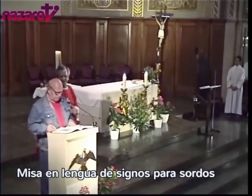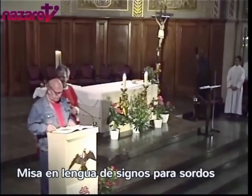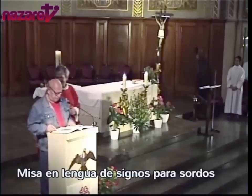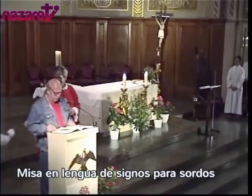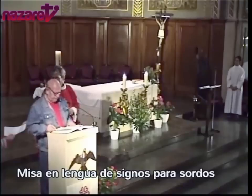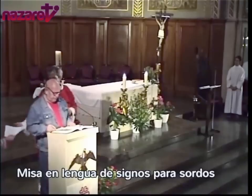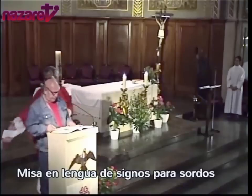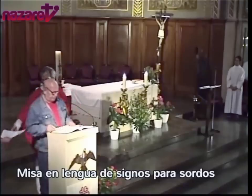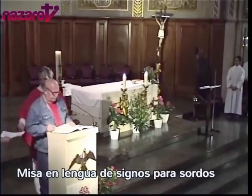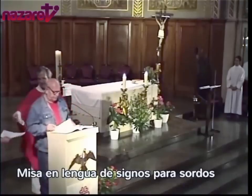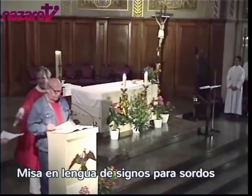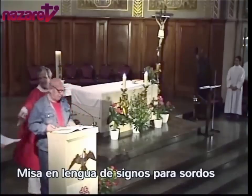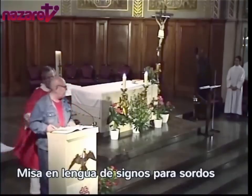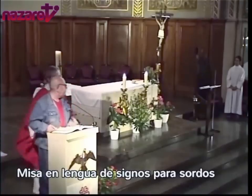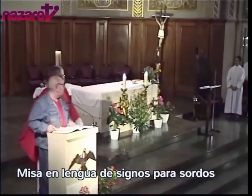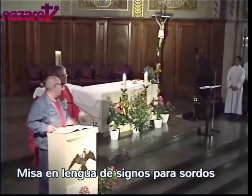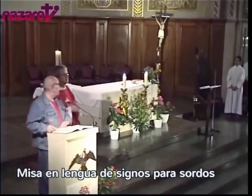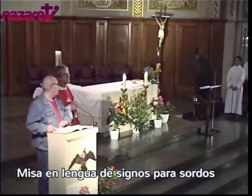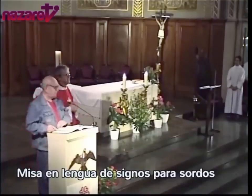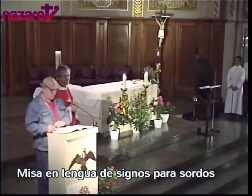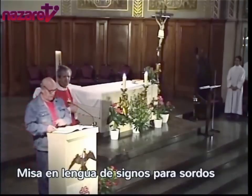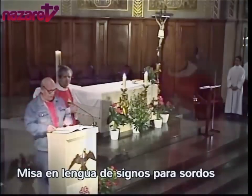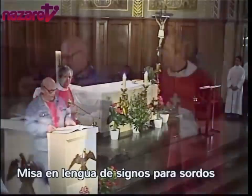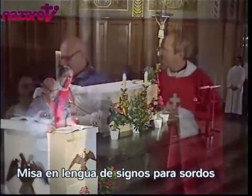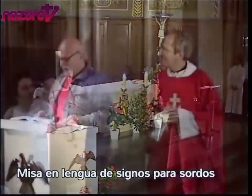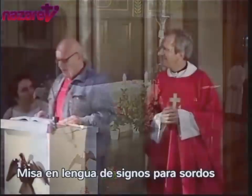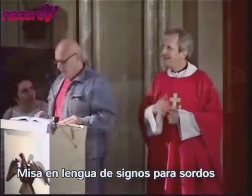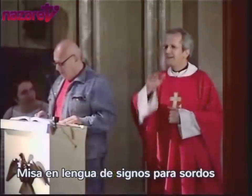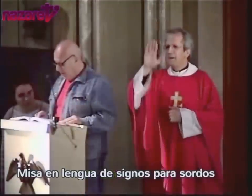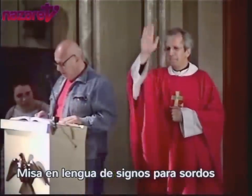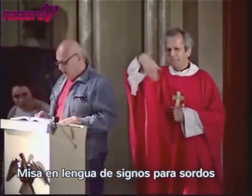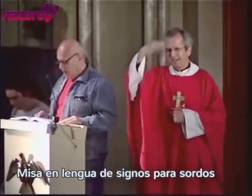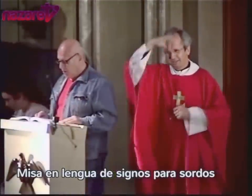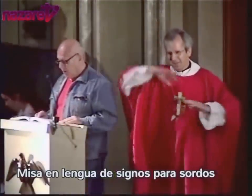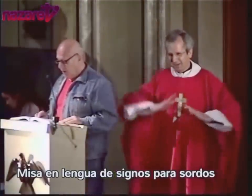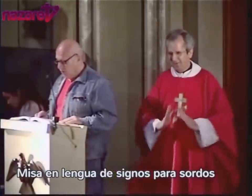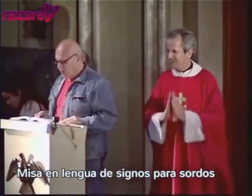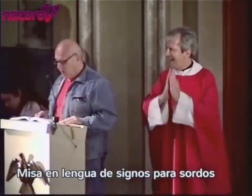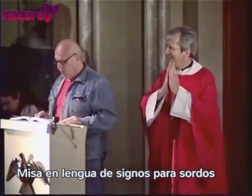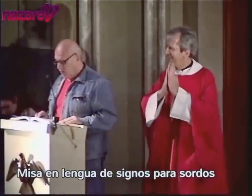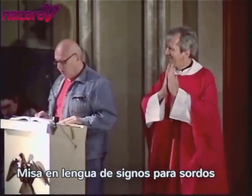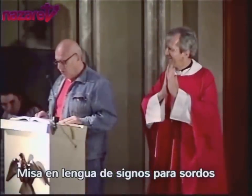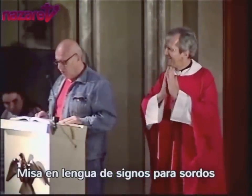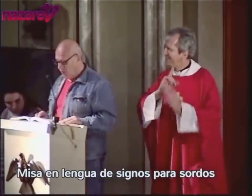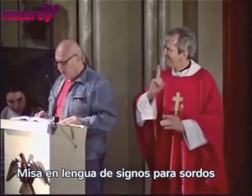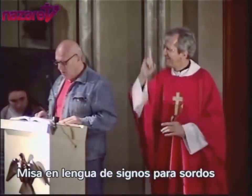Santo. Ven, Espíritu